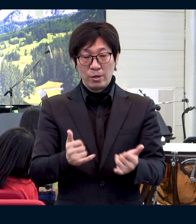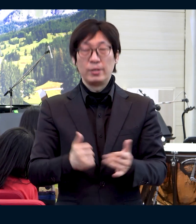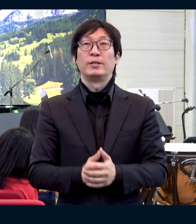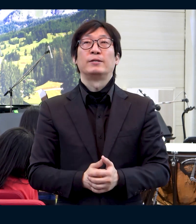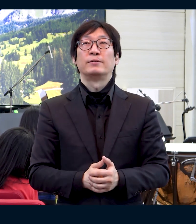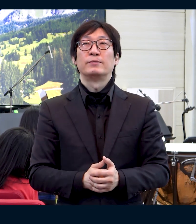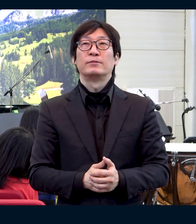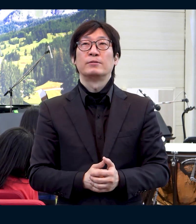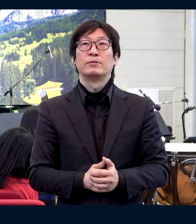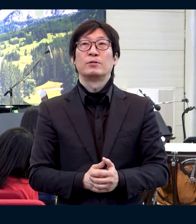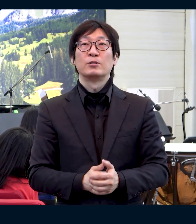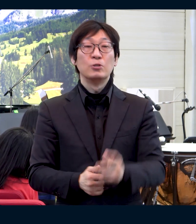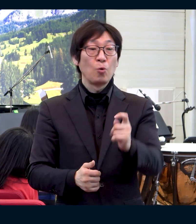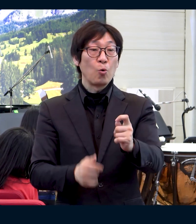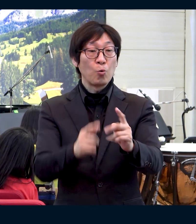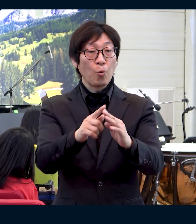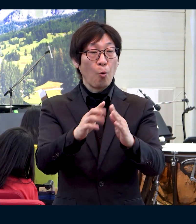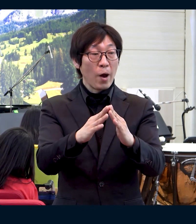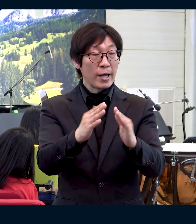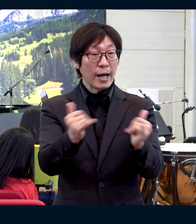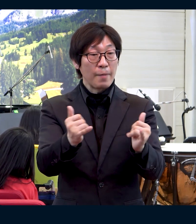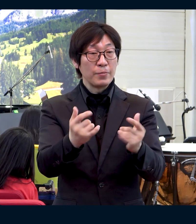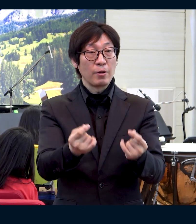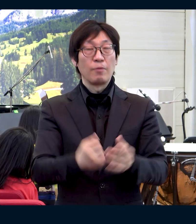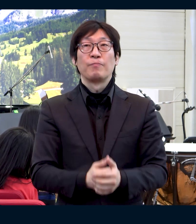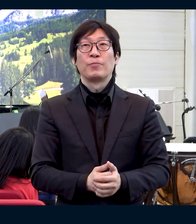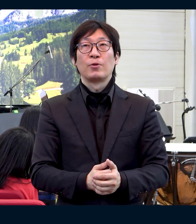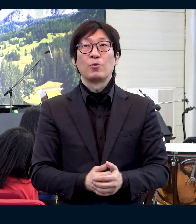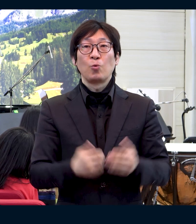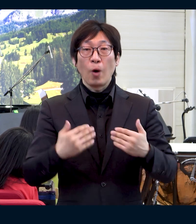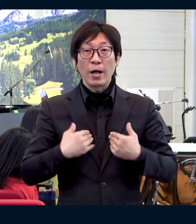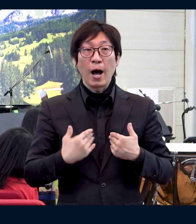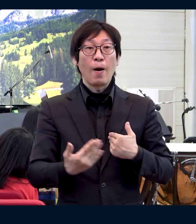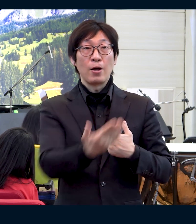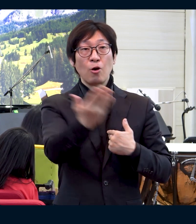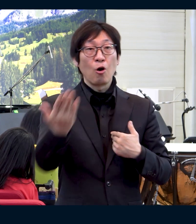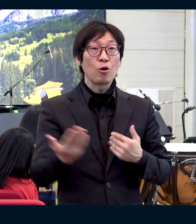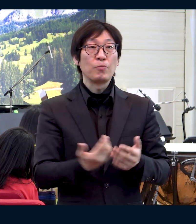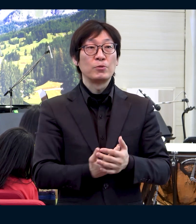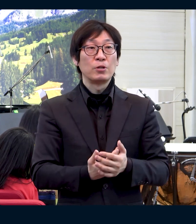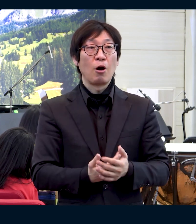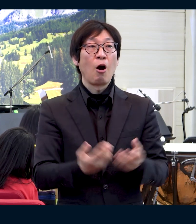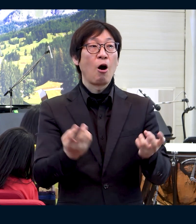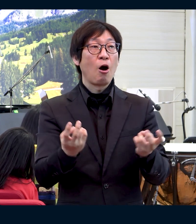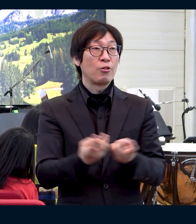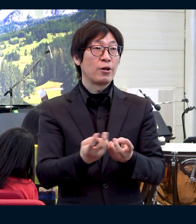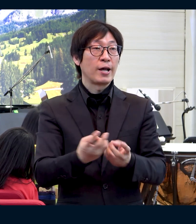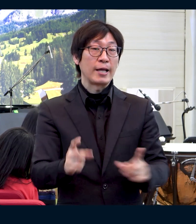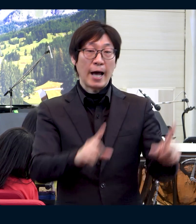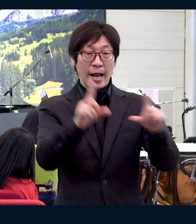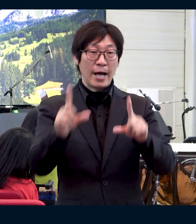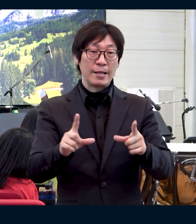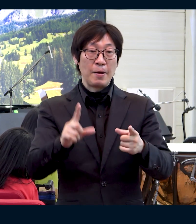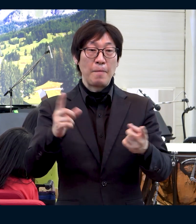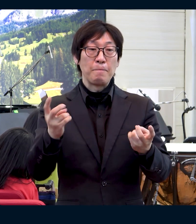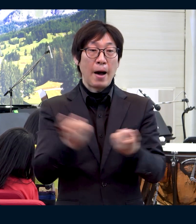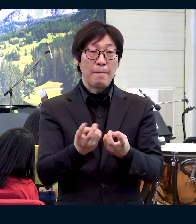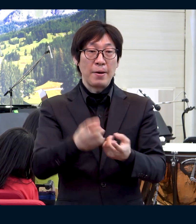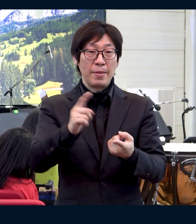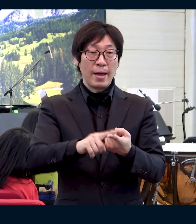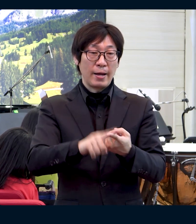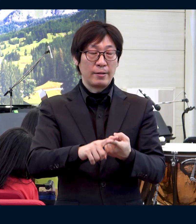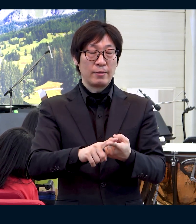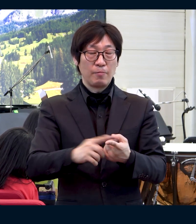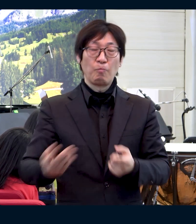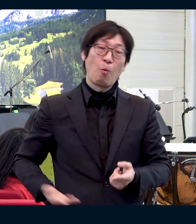정말 그 당시에 있었던 고린도 교인들은, 또 아니면 오늘 이 시대에 저와 여러분들은 어떻게 살아야 하는지에 대한 모델을